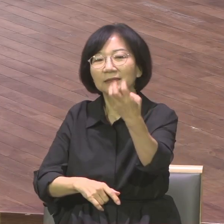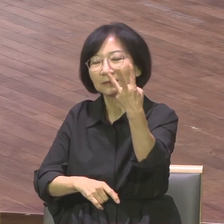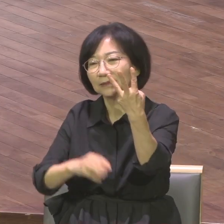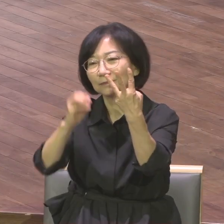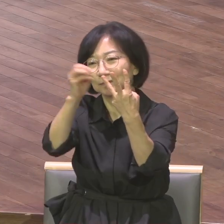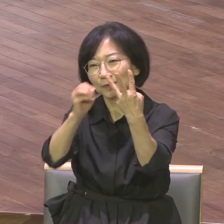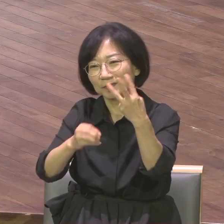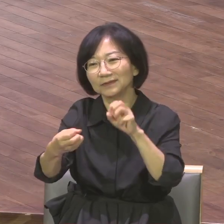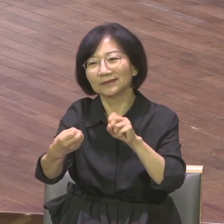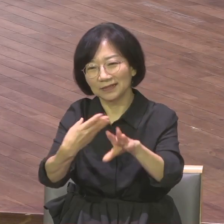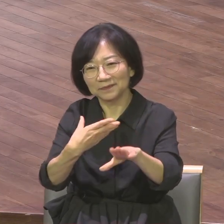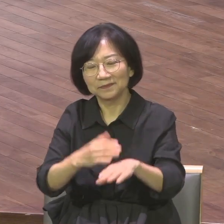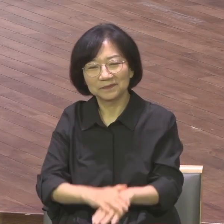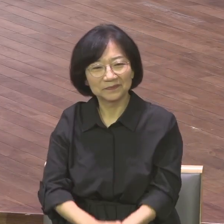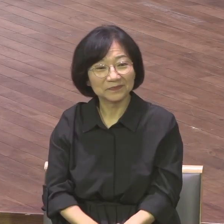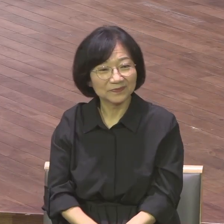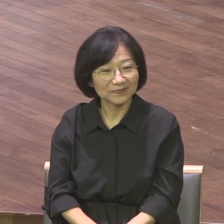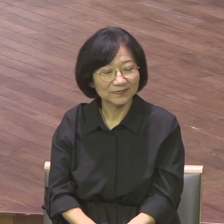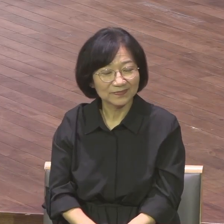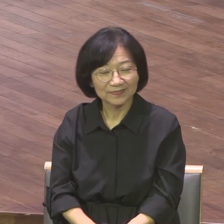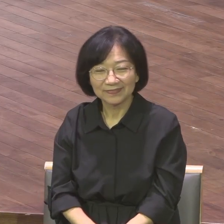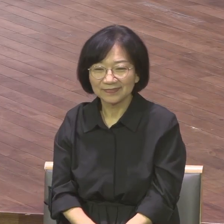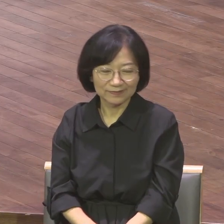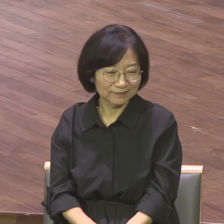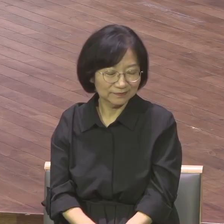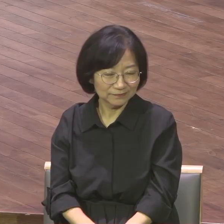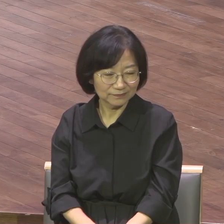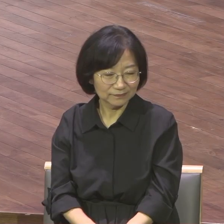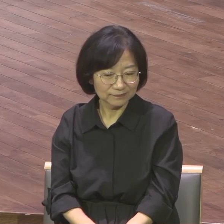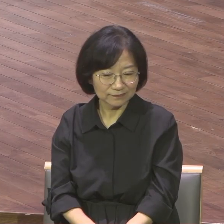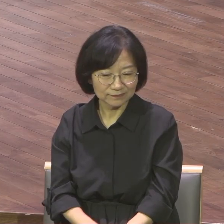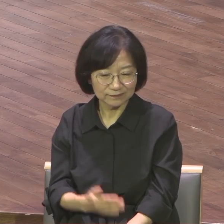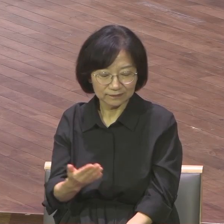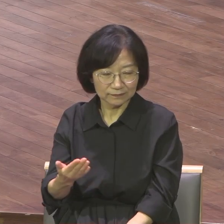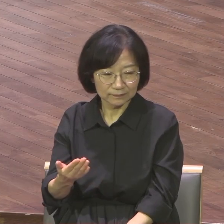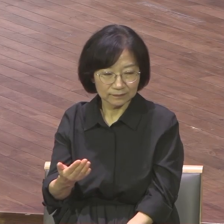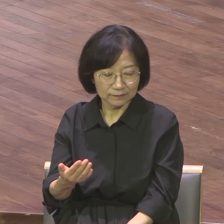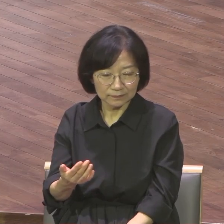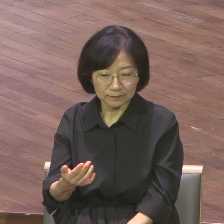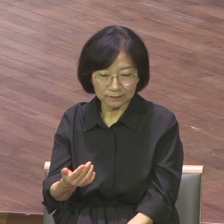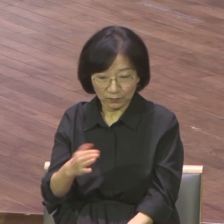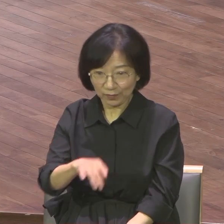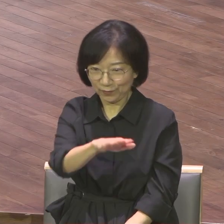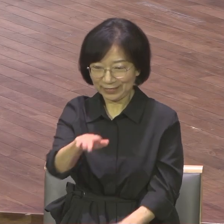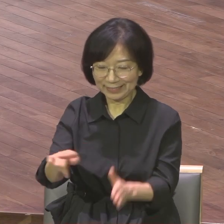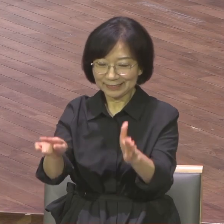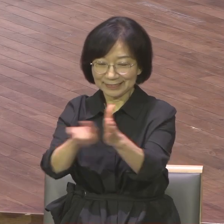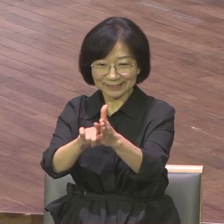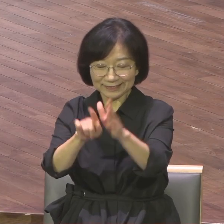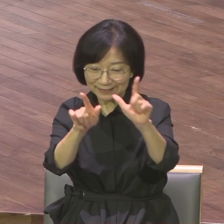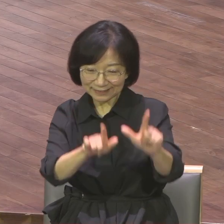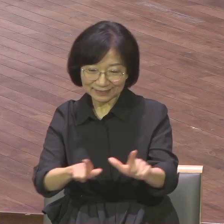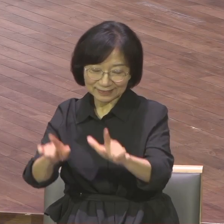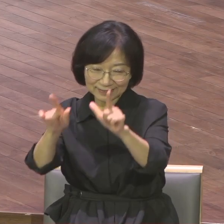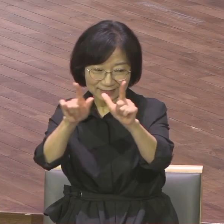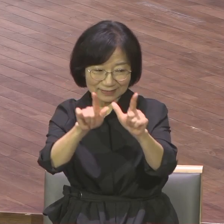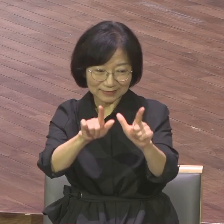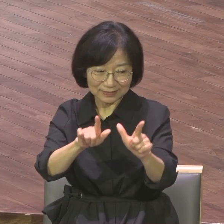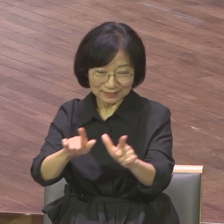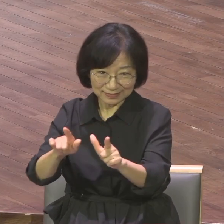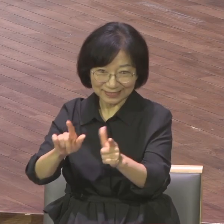그런데 신앙생활을 하면서 우리가 다음 세대와의 세대 차이를